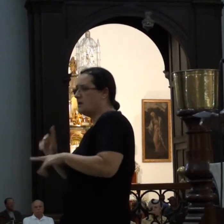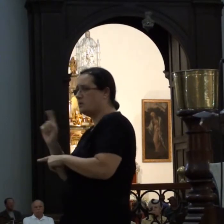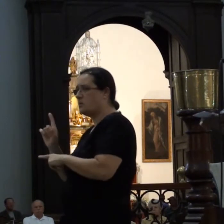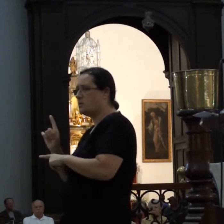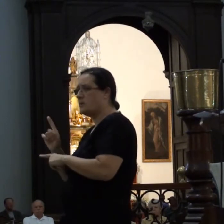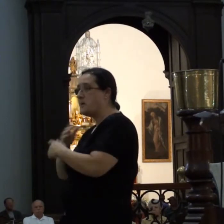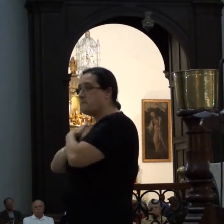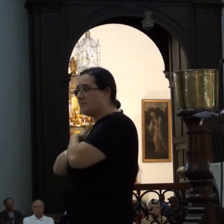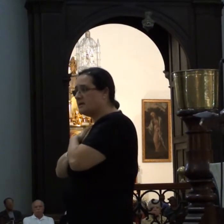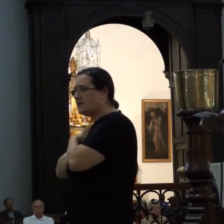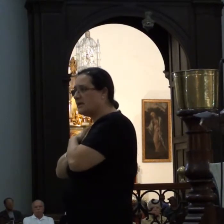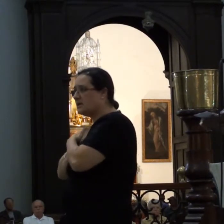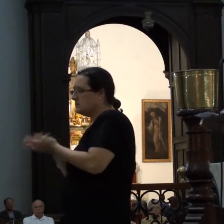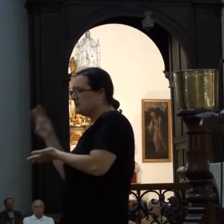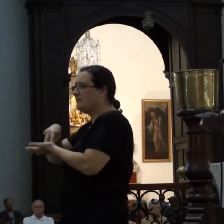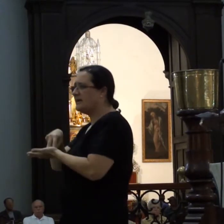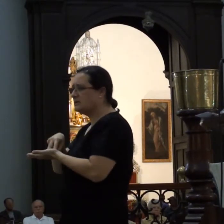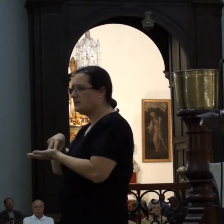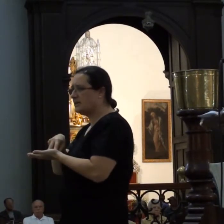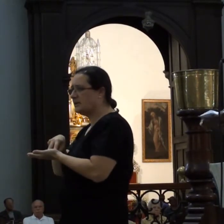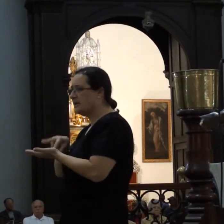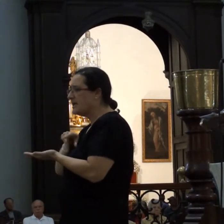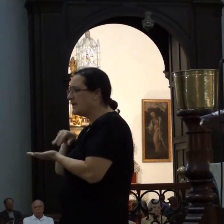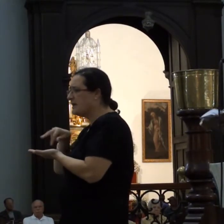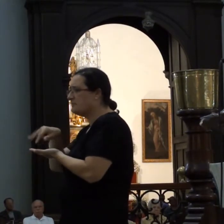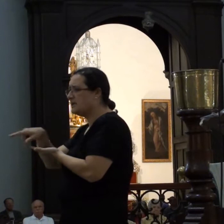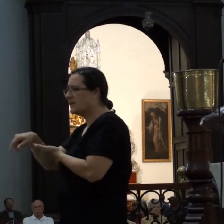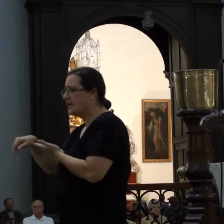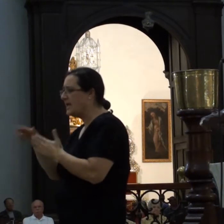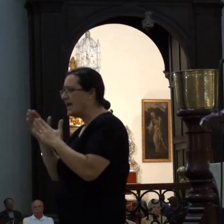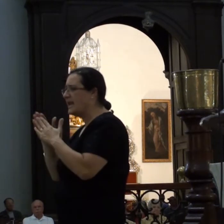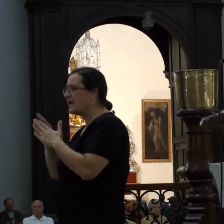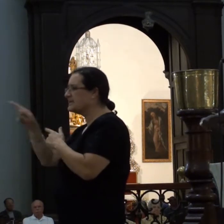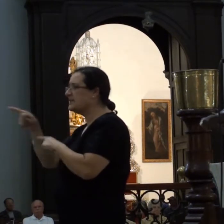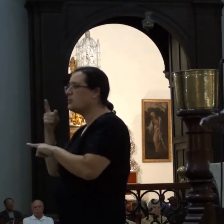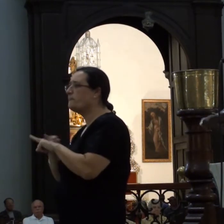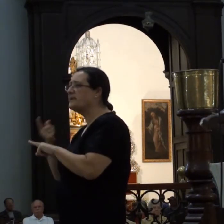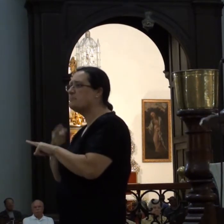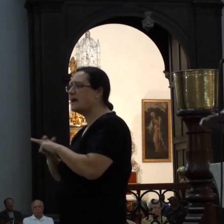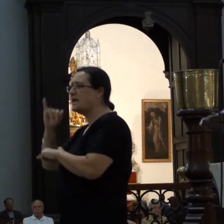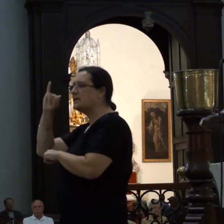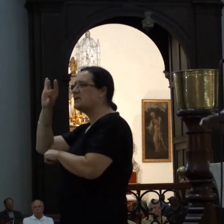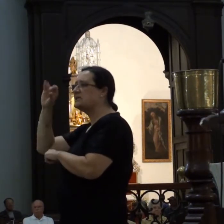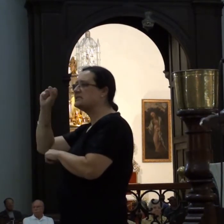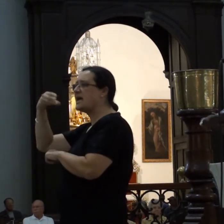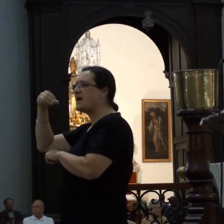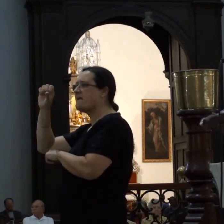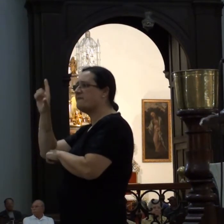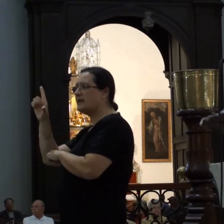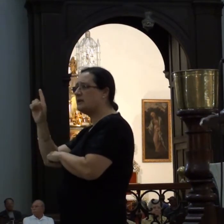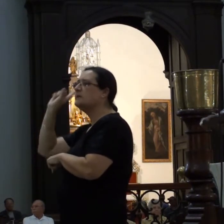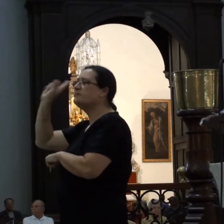Señora de la prontitud se levanta y se encamina hacia la casa de su prima Isabel que la necesita